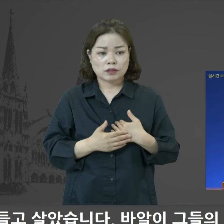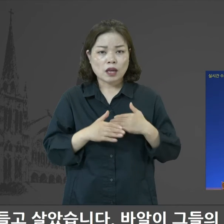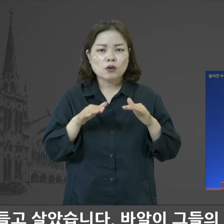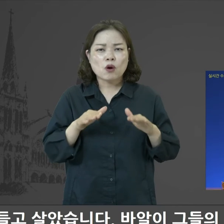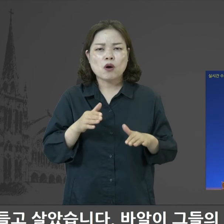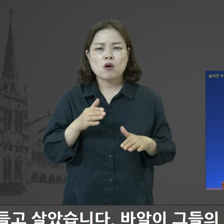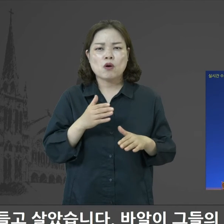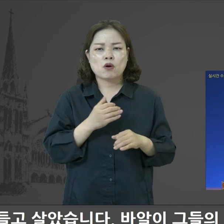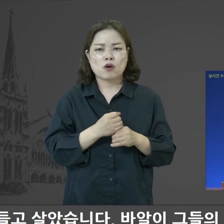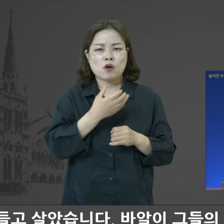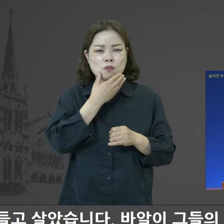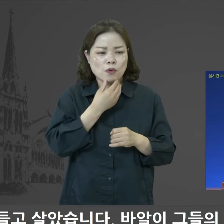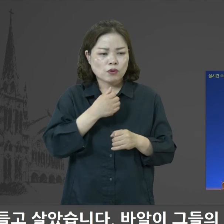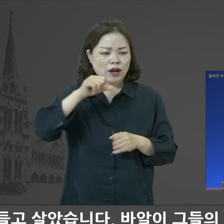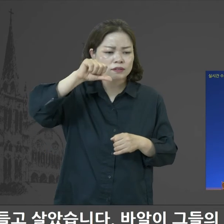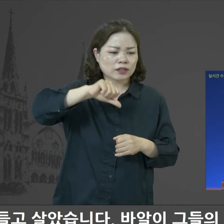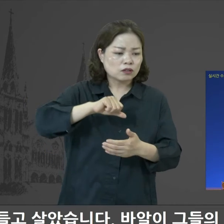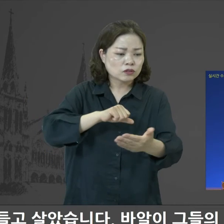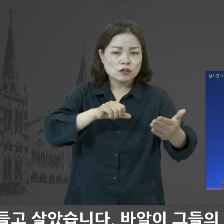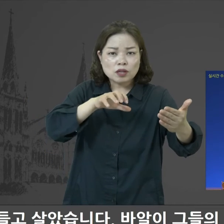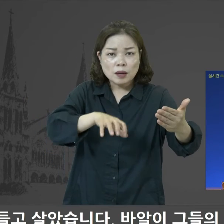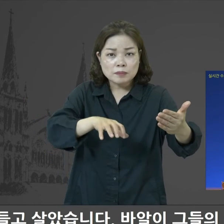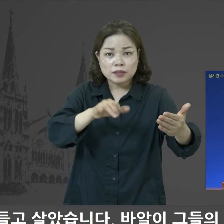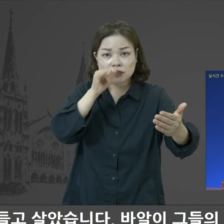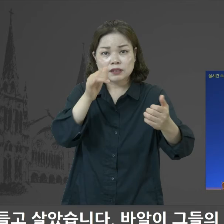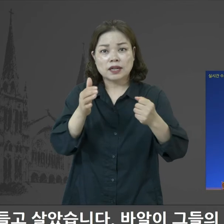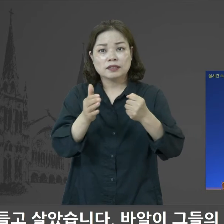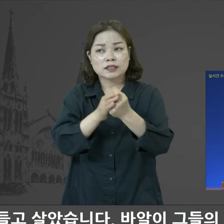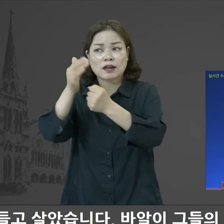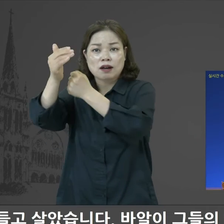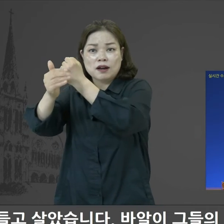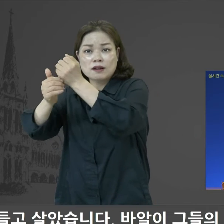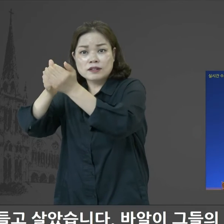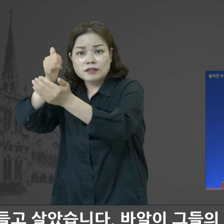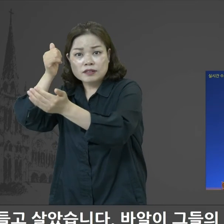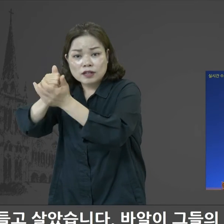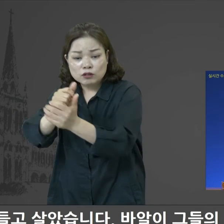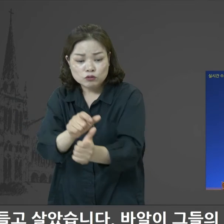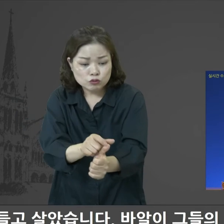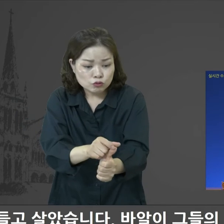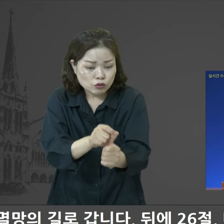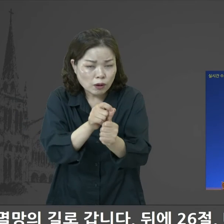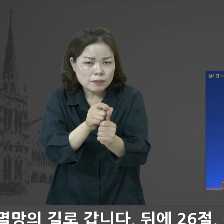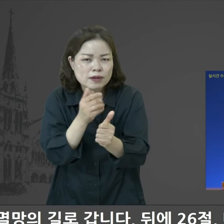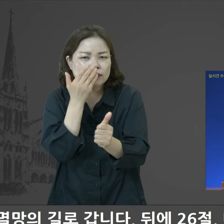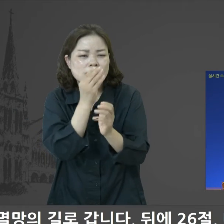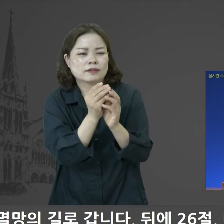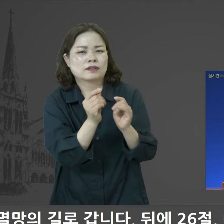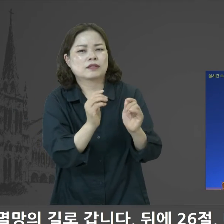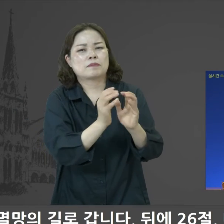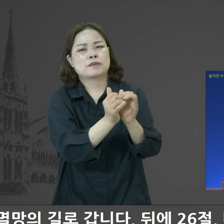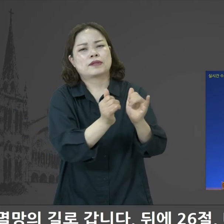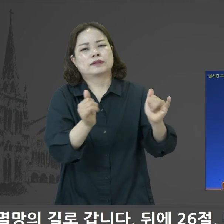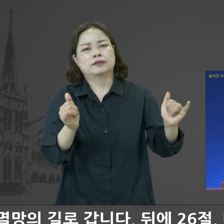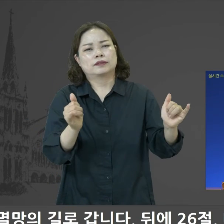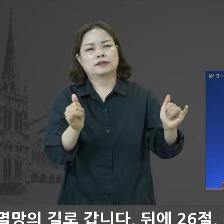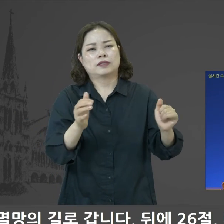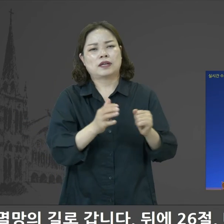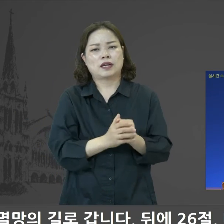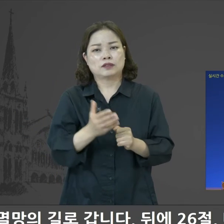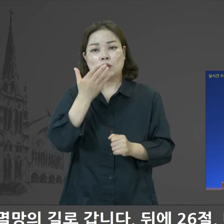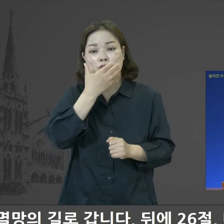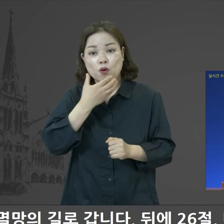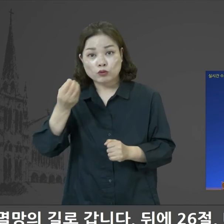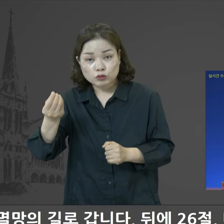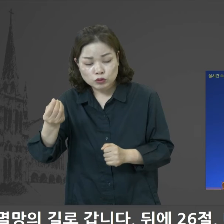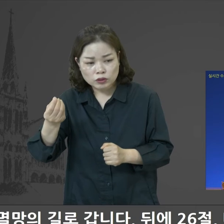오늘 복과 저주를 너희 앞에 두나니, 하나님께서 구원받은 가나안 땅에 사는 백성들에게 한쪽에는 복을